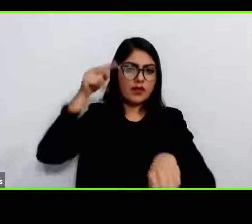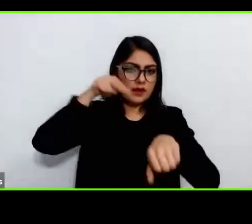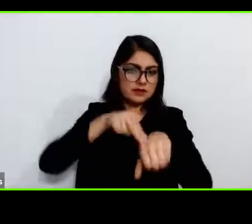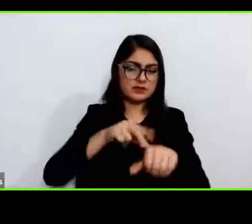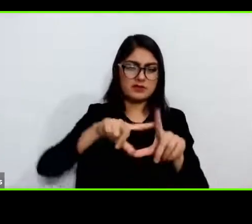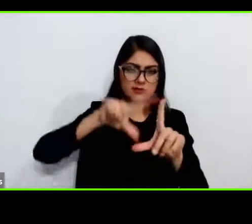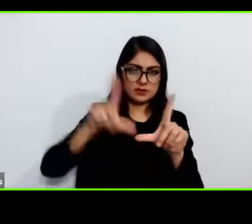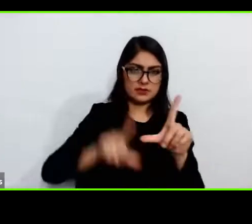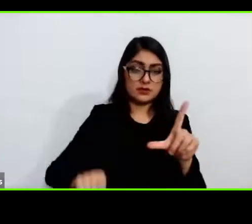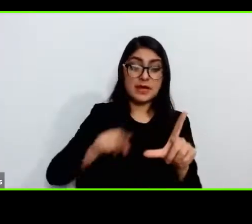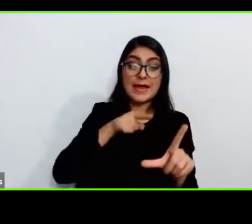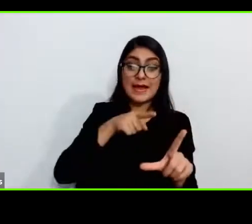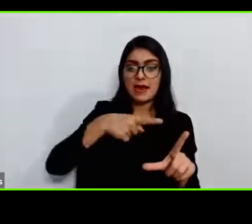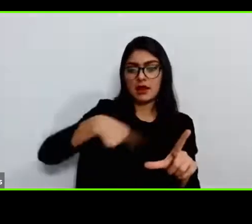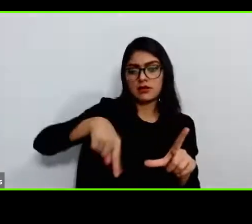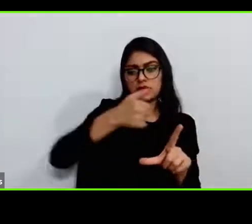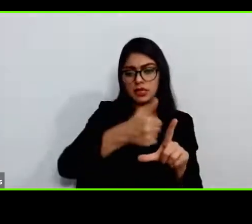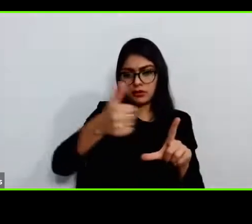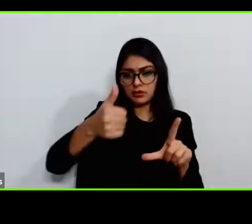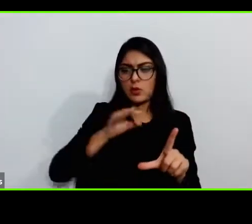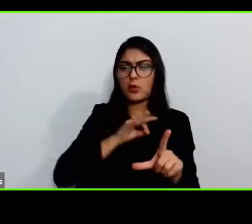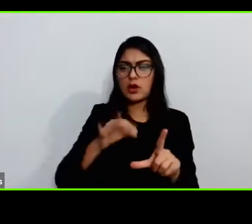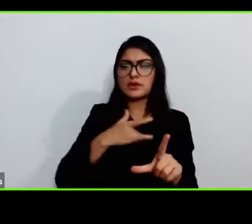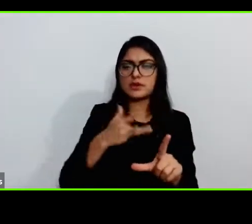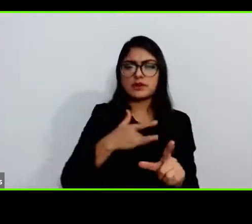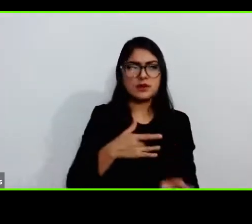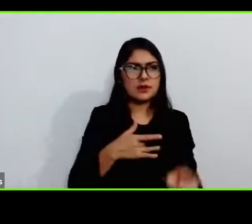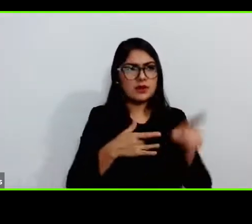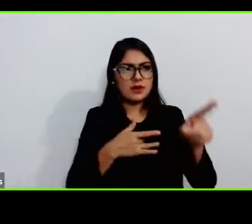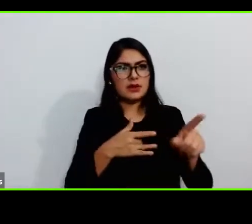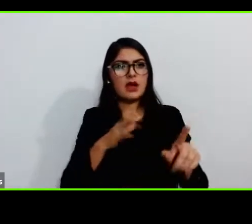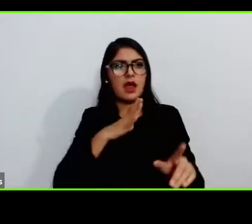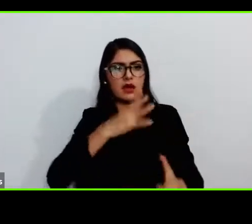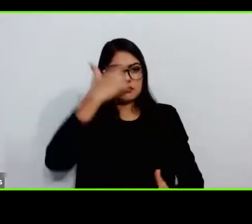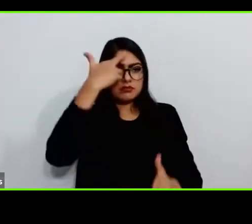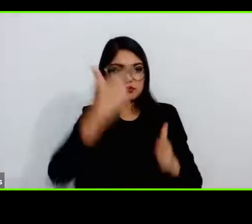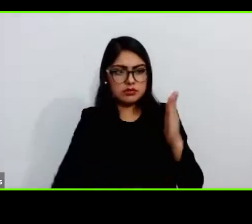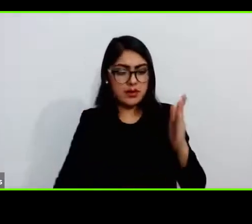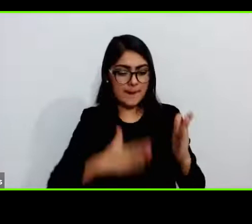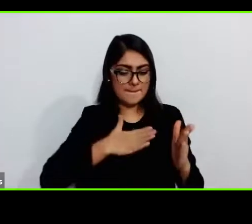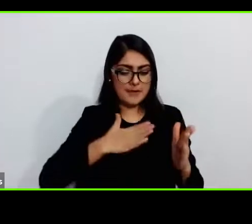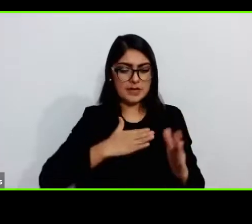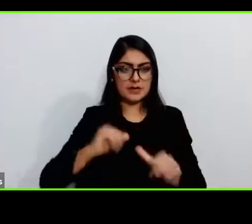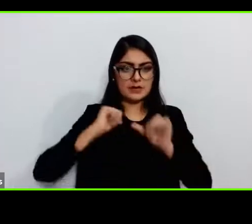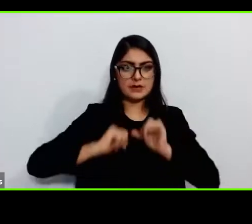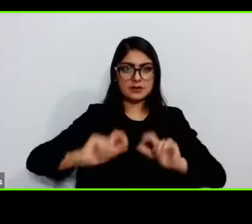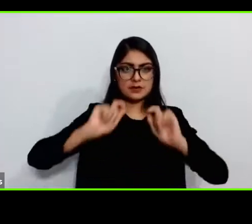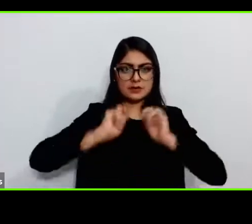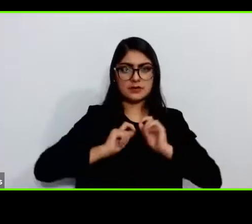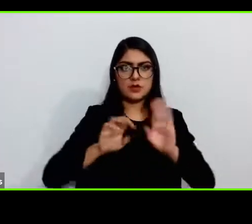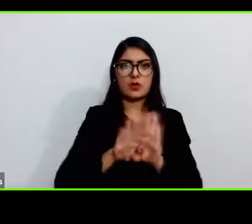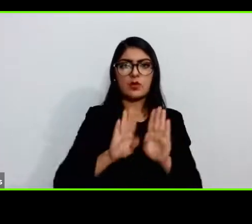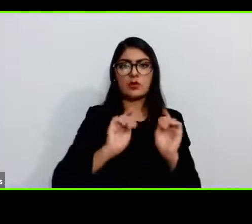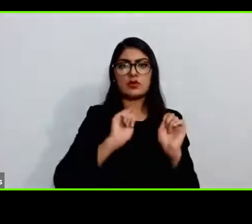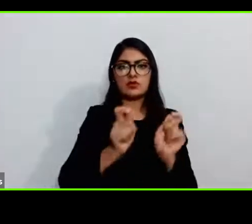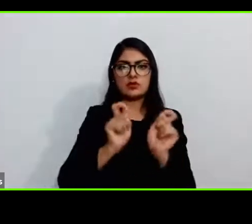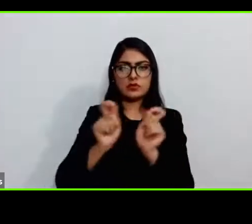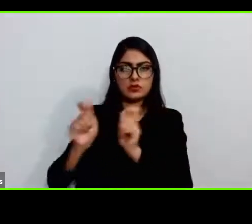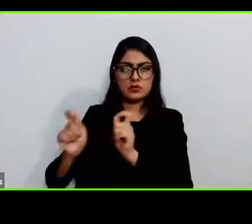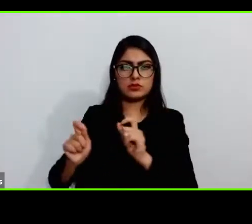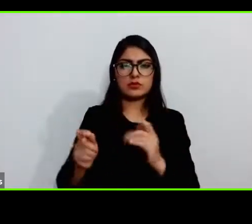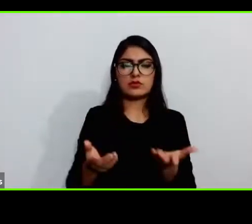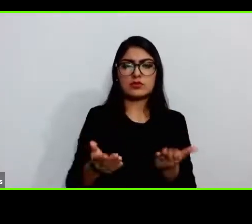ante la Suprema Corte la violación de sus competencias, la violación, por ejemplo, del federalismo, de la distribución vertical u horizontal del